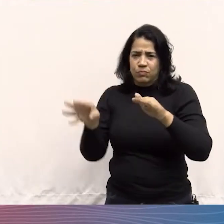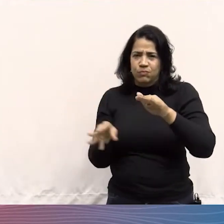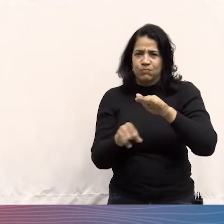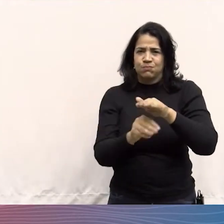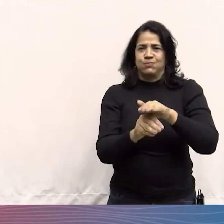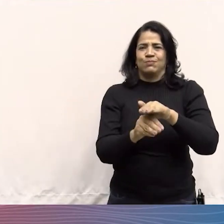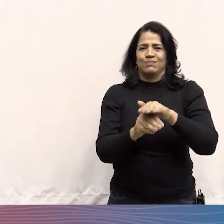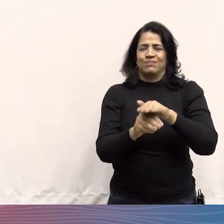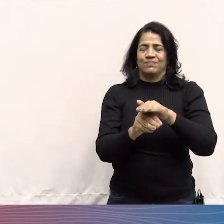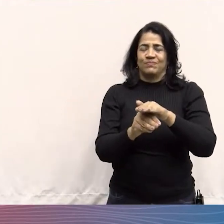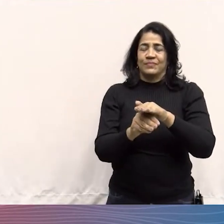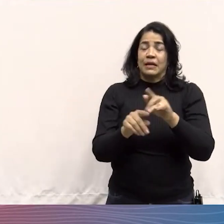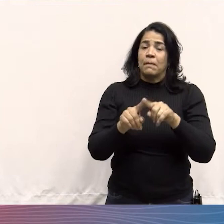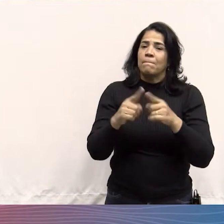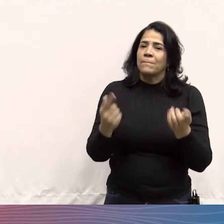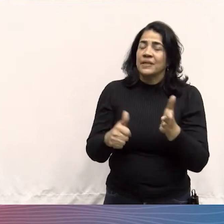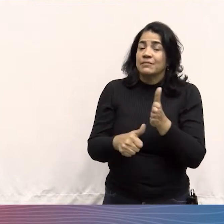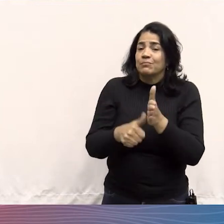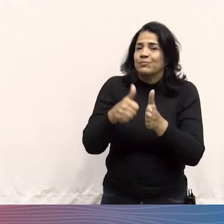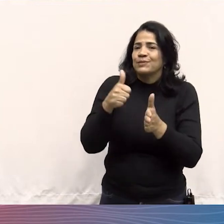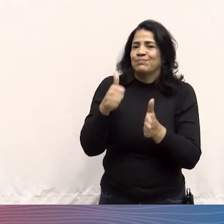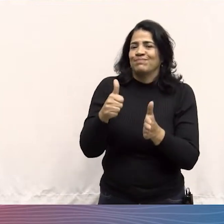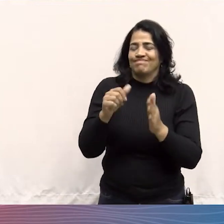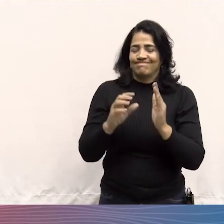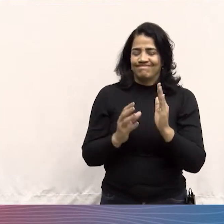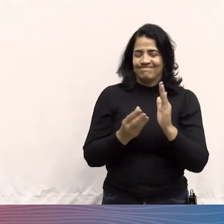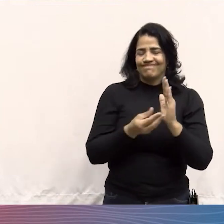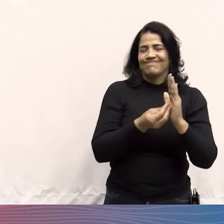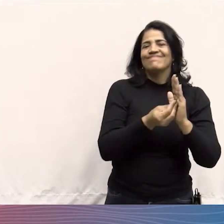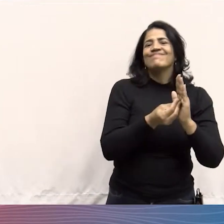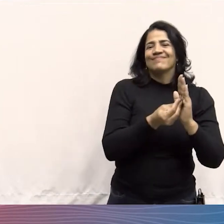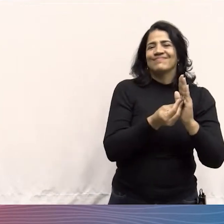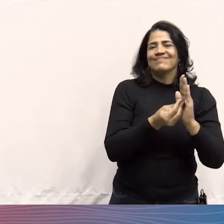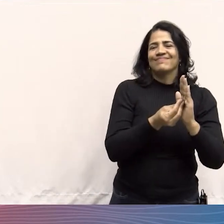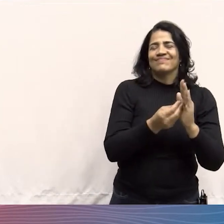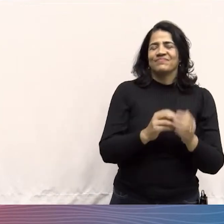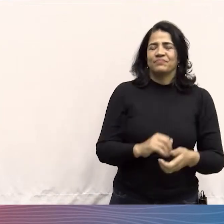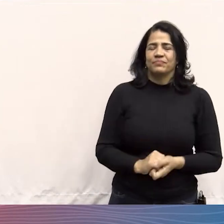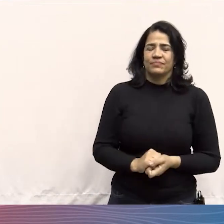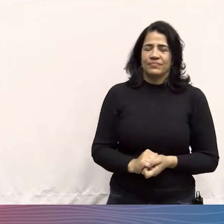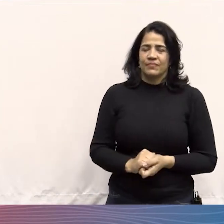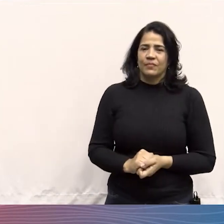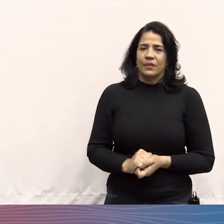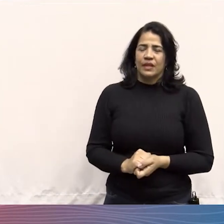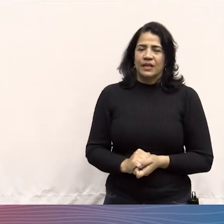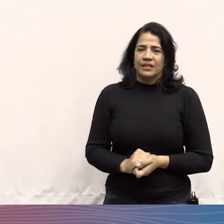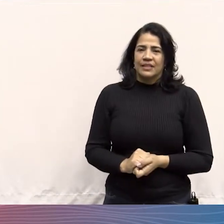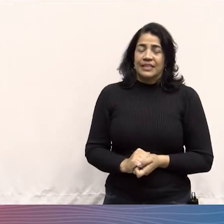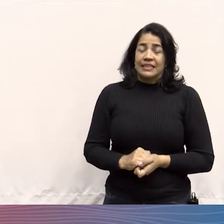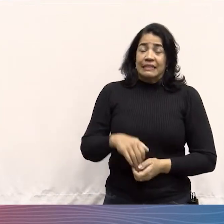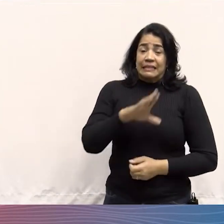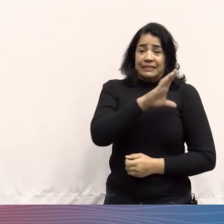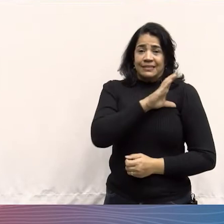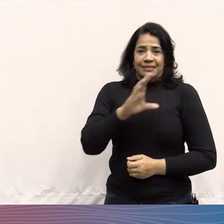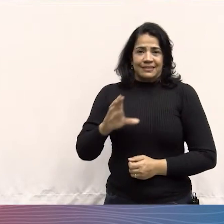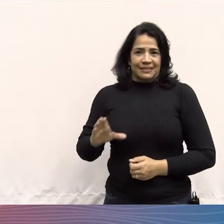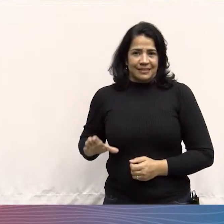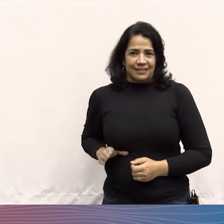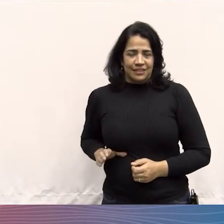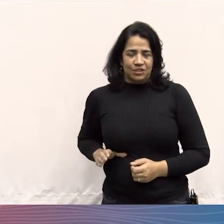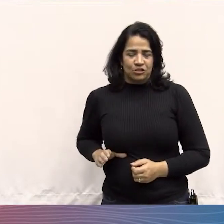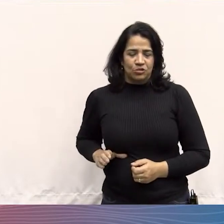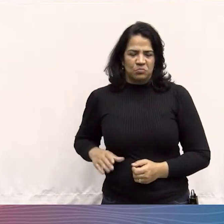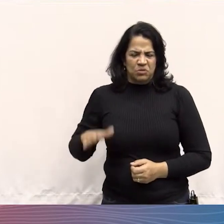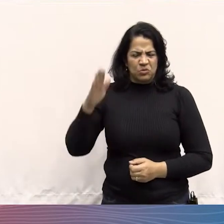tem que ser a igreja, né? Para ser o cabeça de todas as coisas, o deu